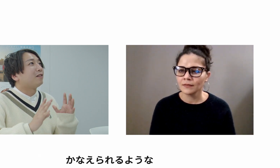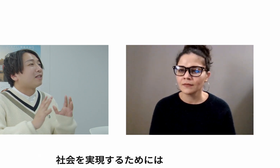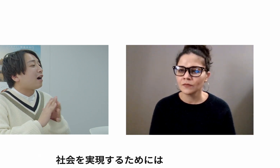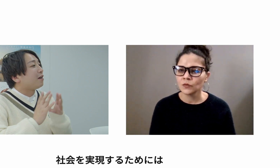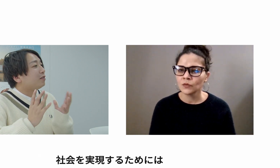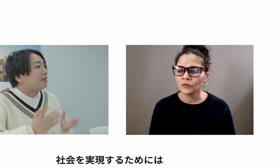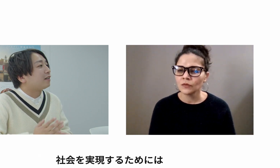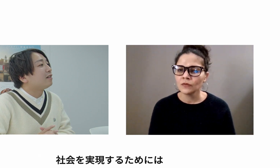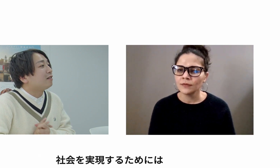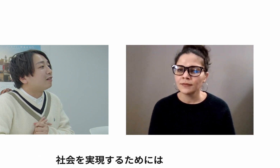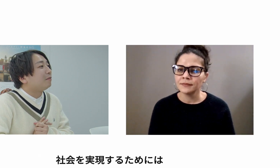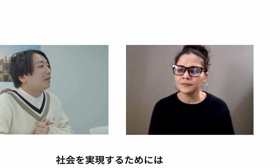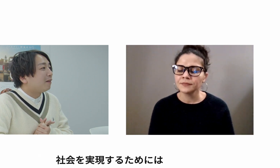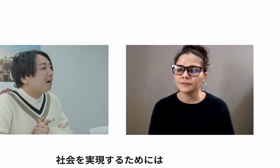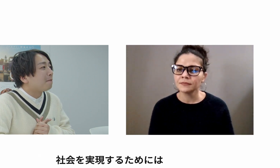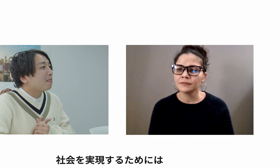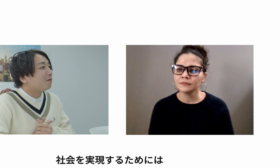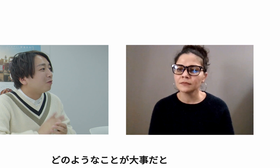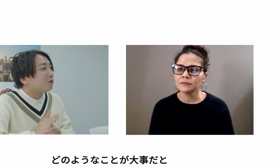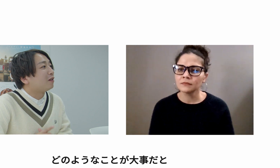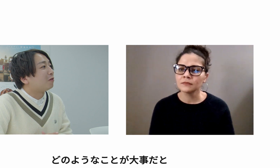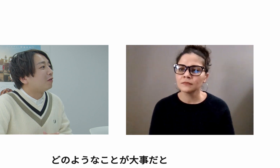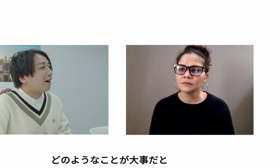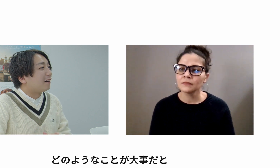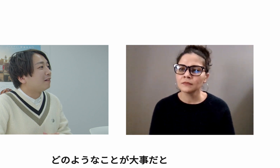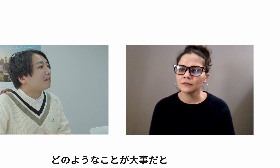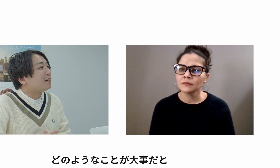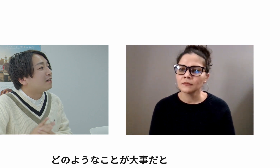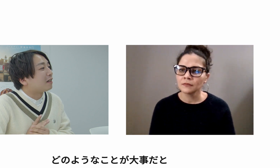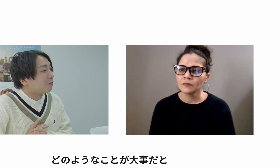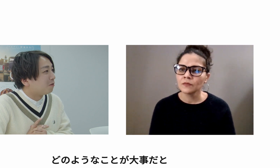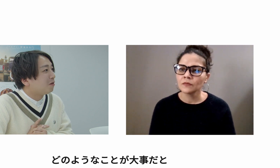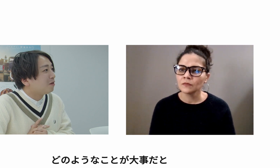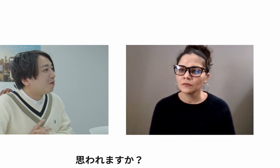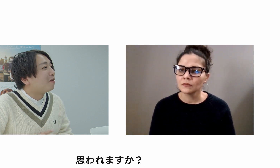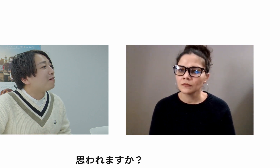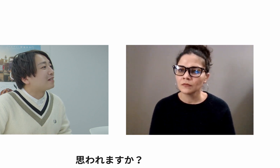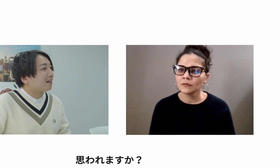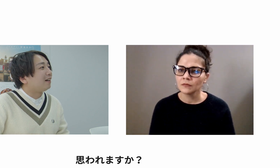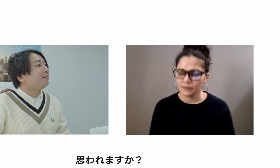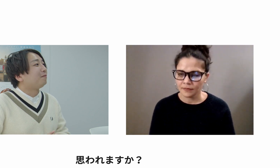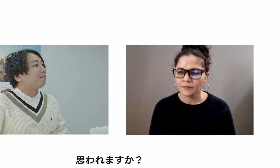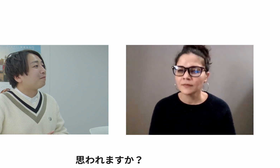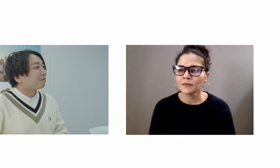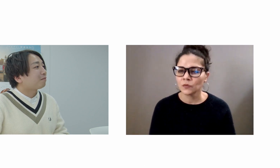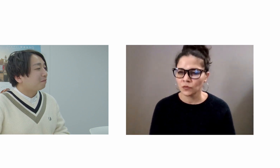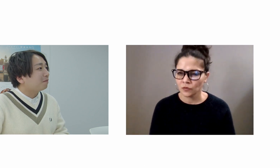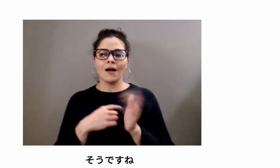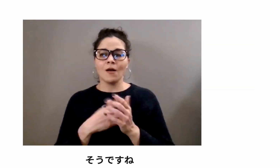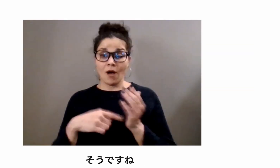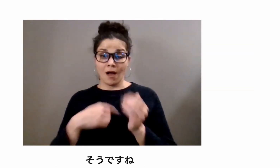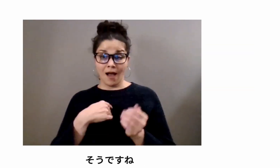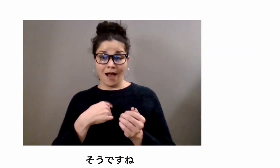社会を実現するためにはどのようなことが大事だと思われますか？ そうですね、